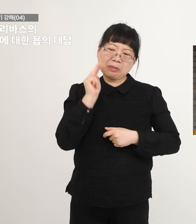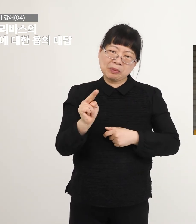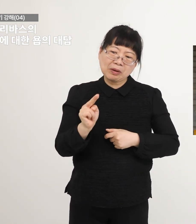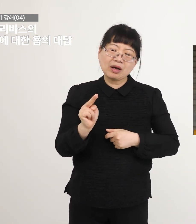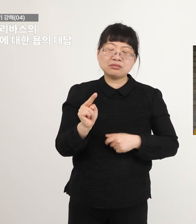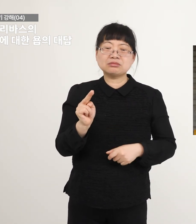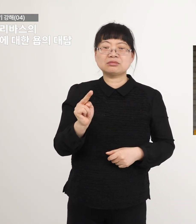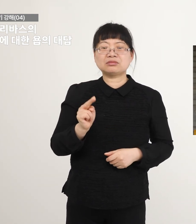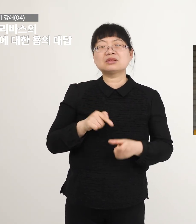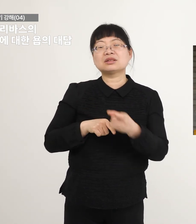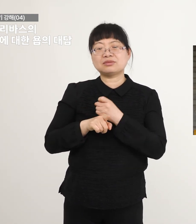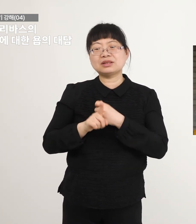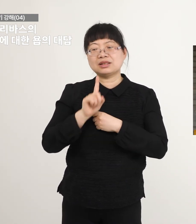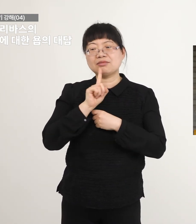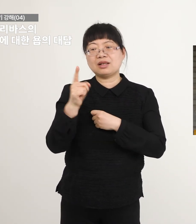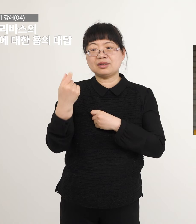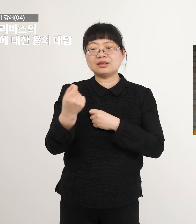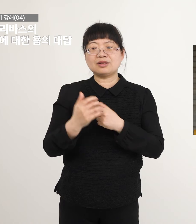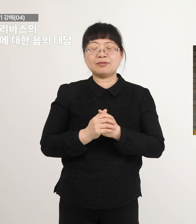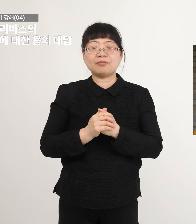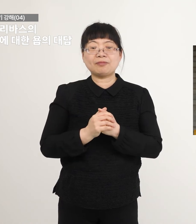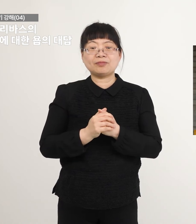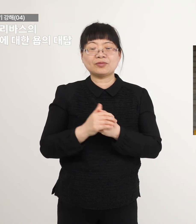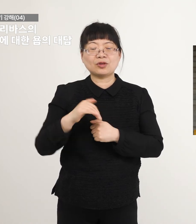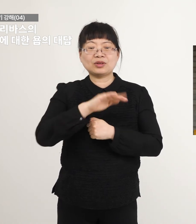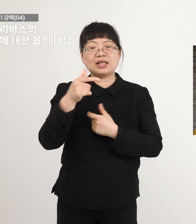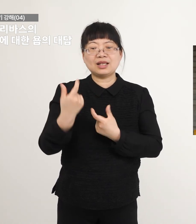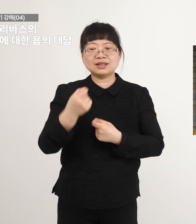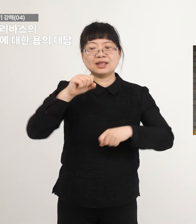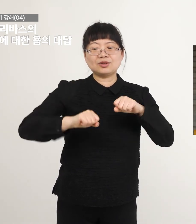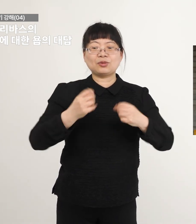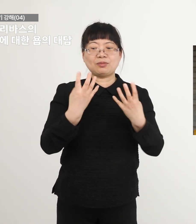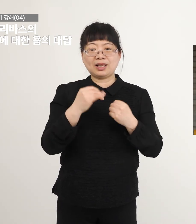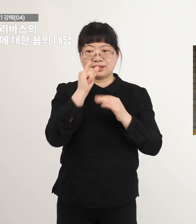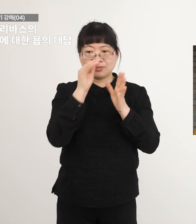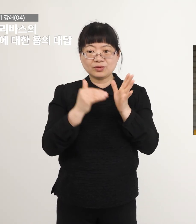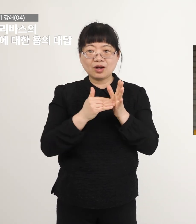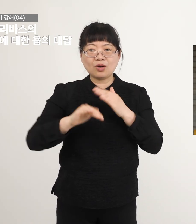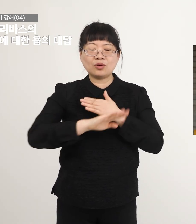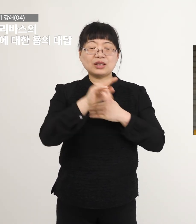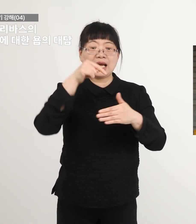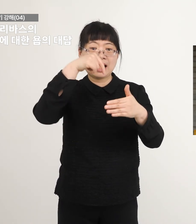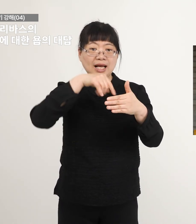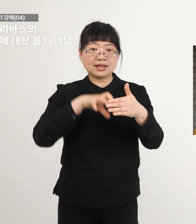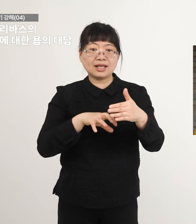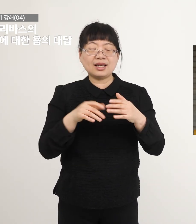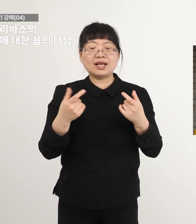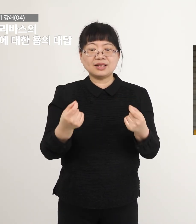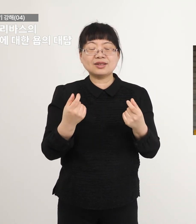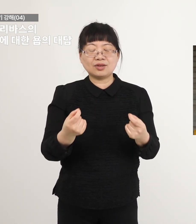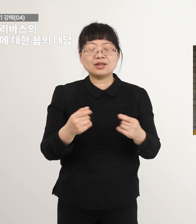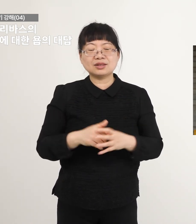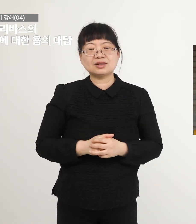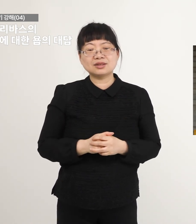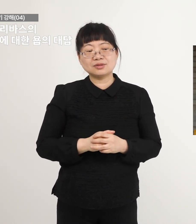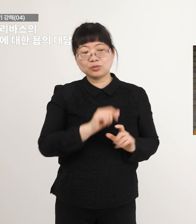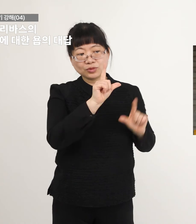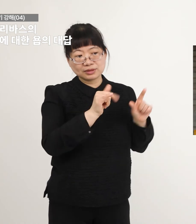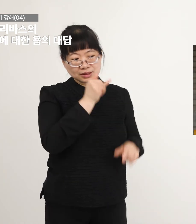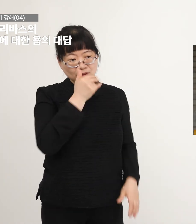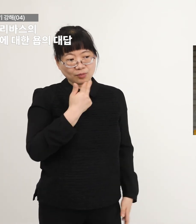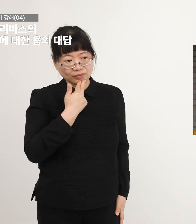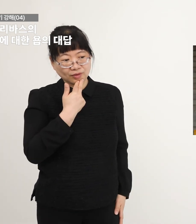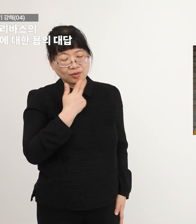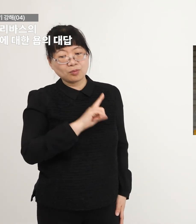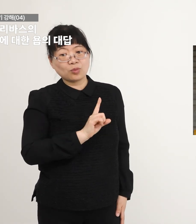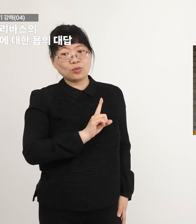뜻이에요. 우리가 이런 짓을 해요. 우리 속에 이런 요인이 있어요, 없어요?